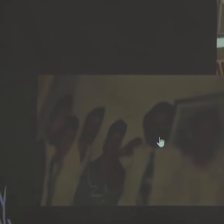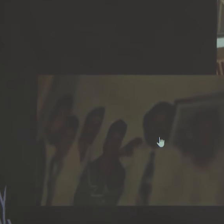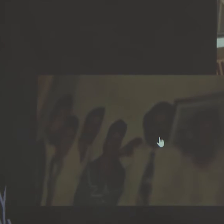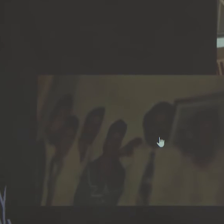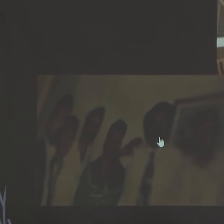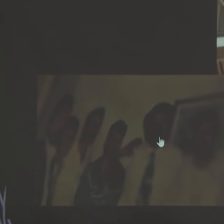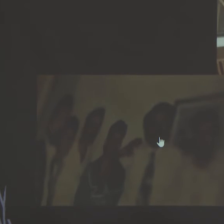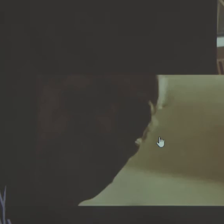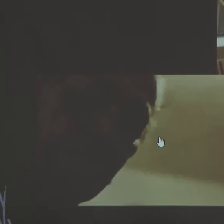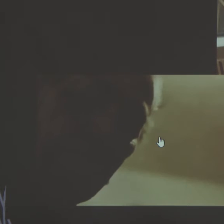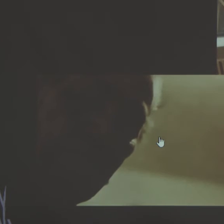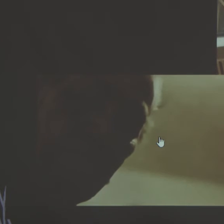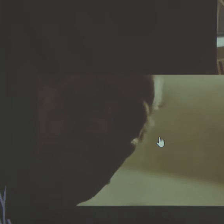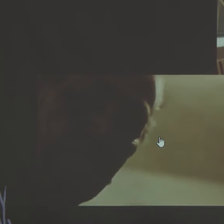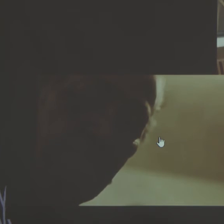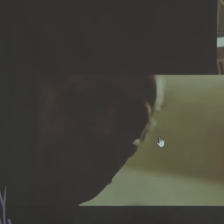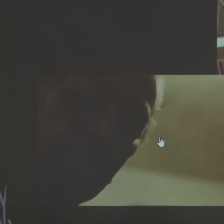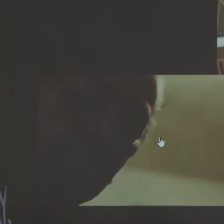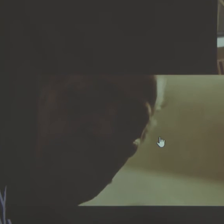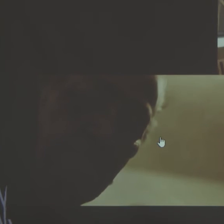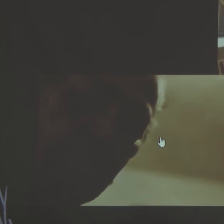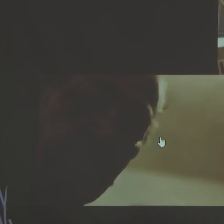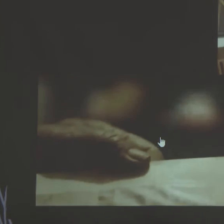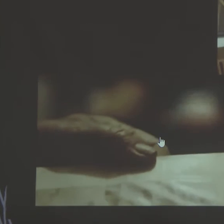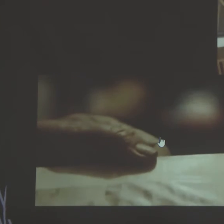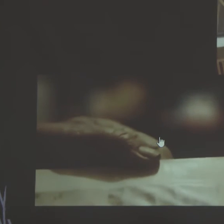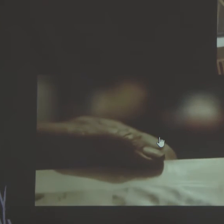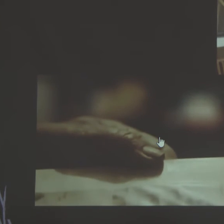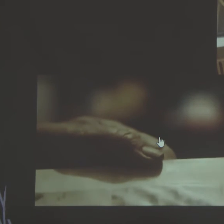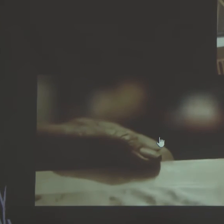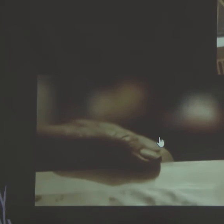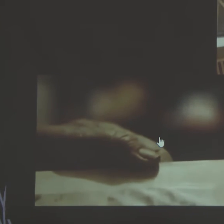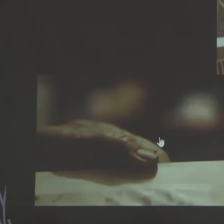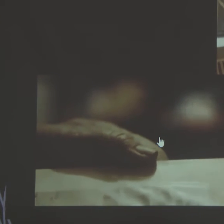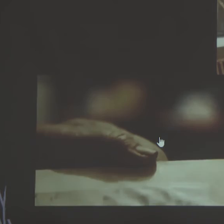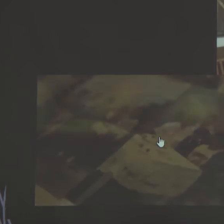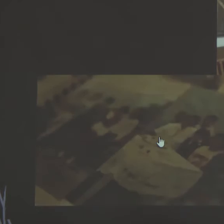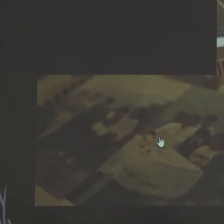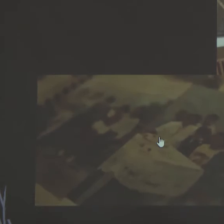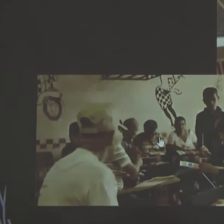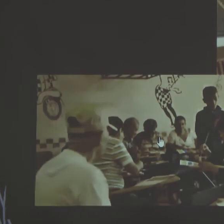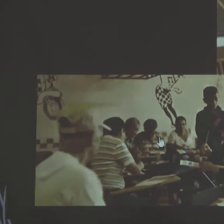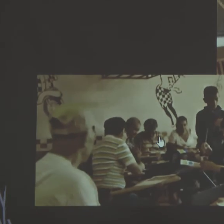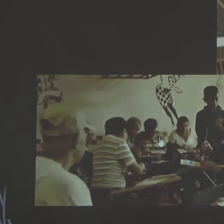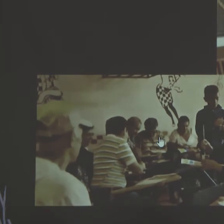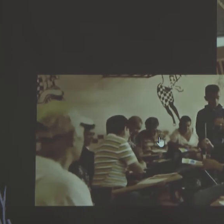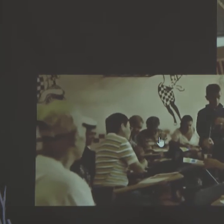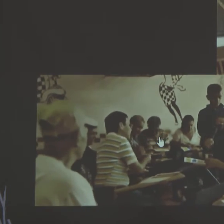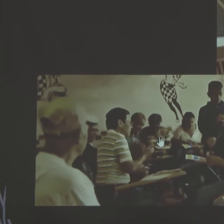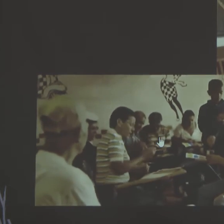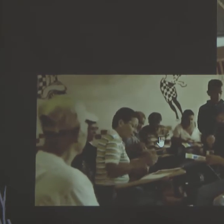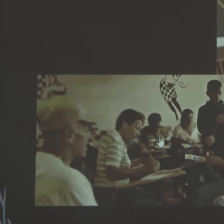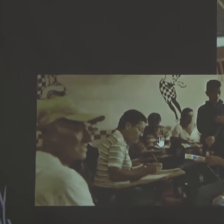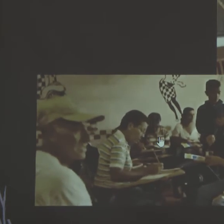la idiosincrasia y las identidades o multiplicidades que tiene el departamento en sus